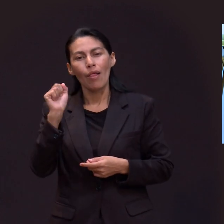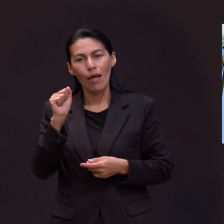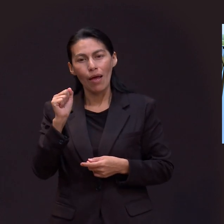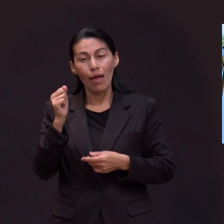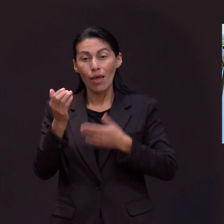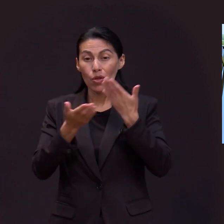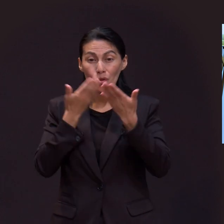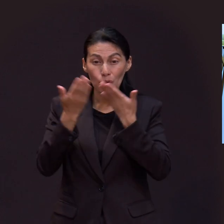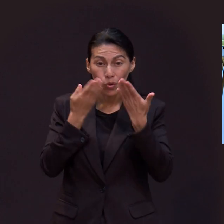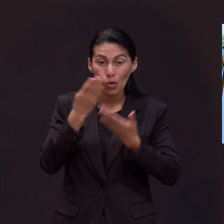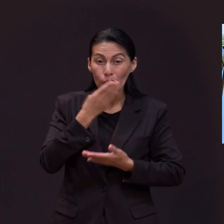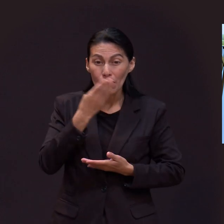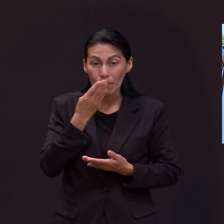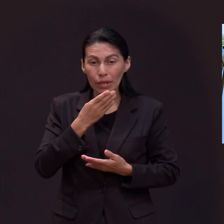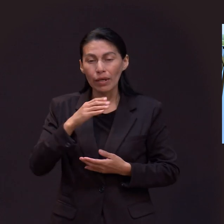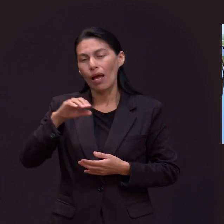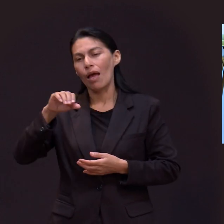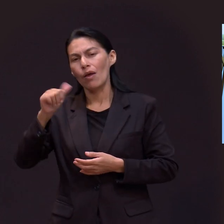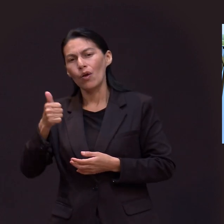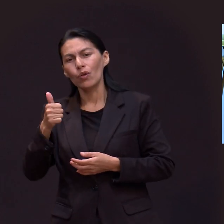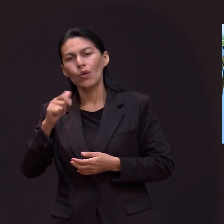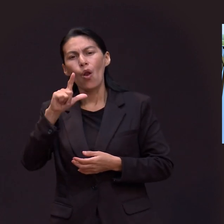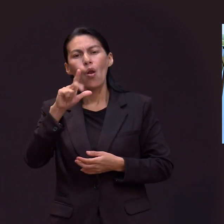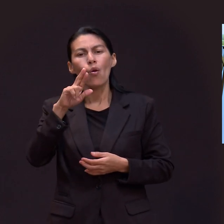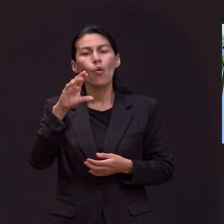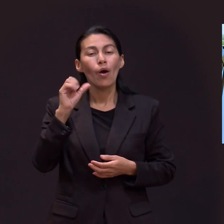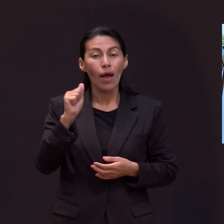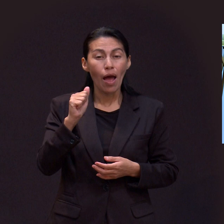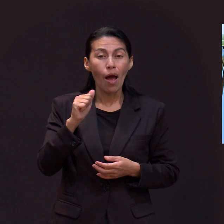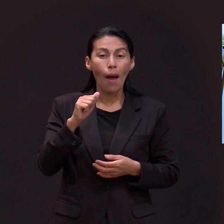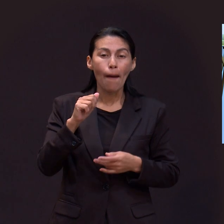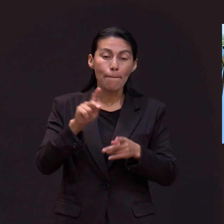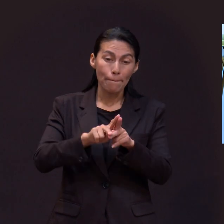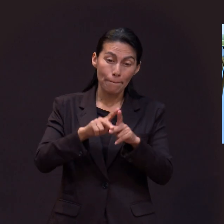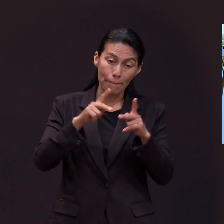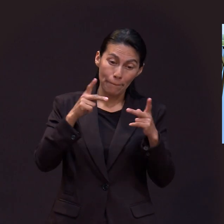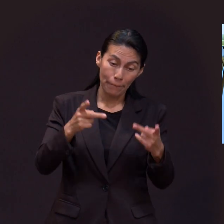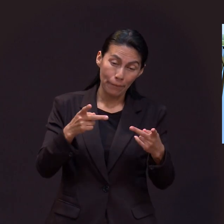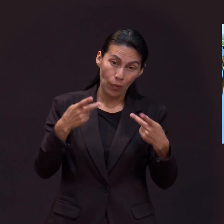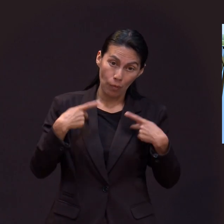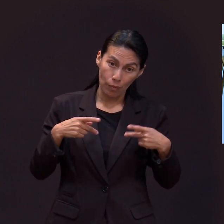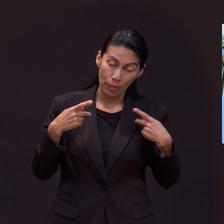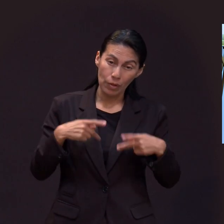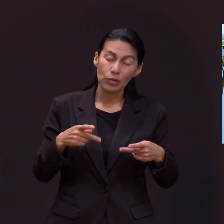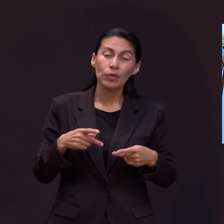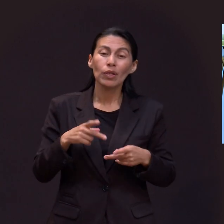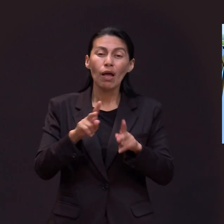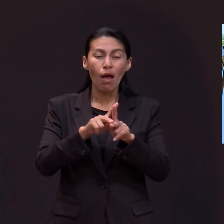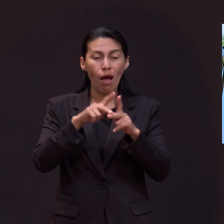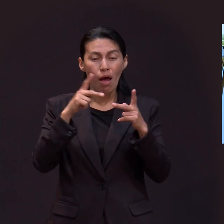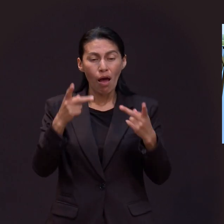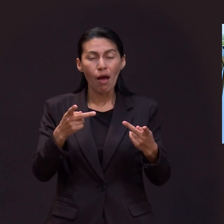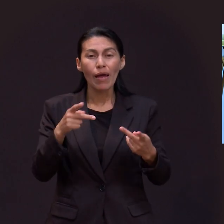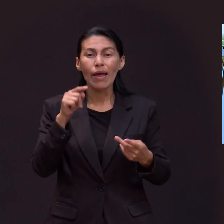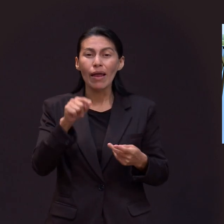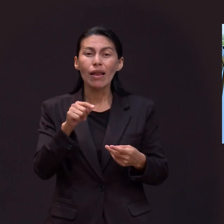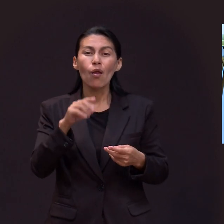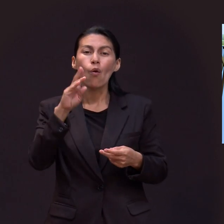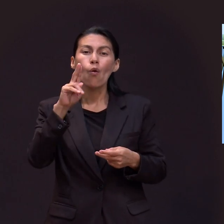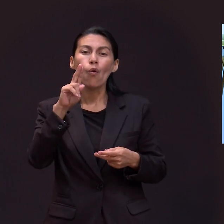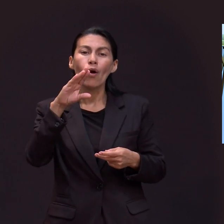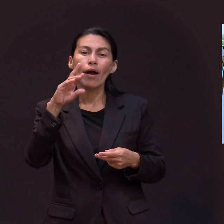y por nunca que es un periodista que está en ucrania desde luego que vamos a estar orando por esas peticiones